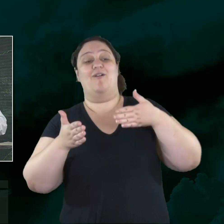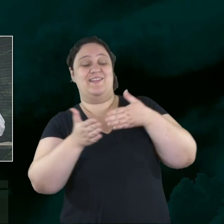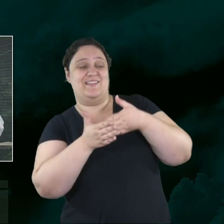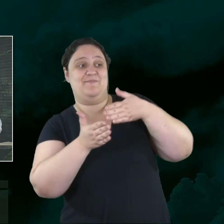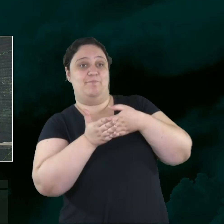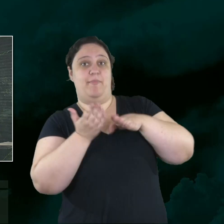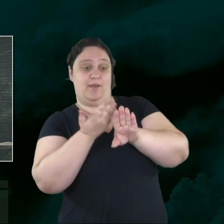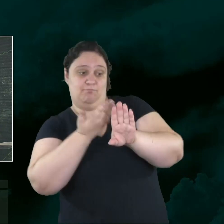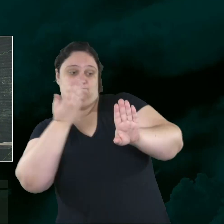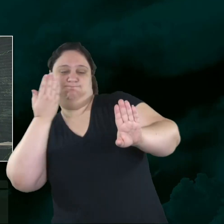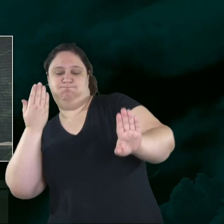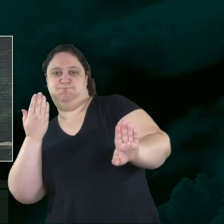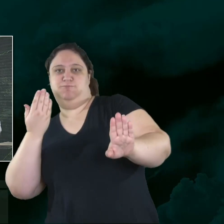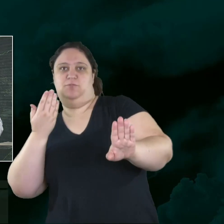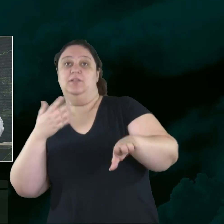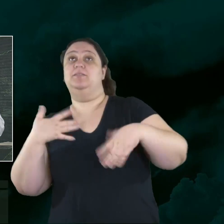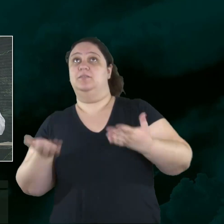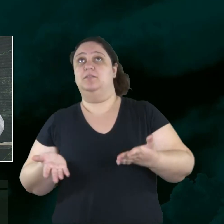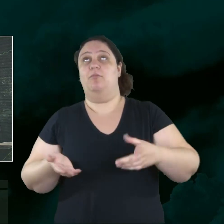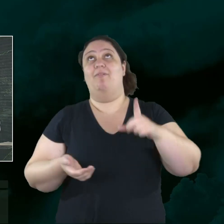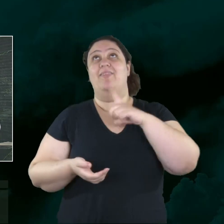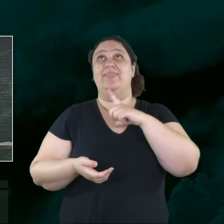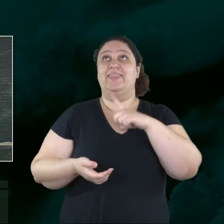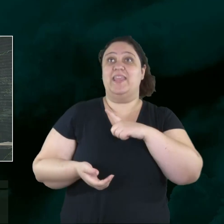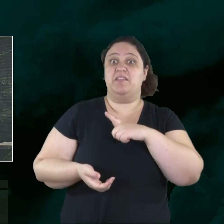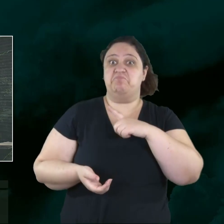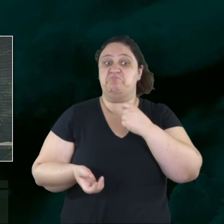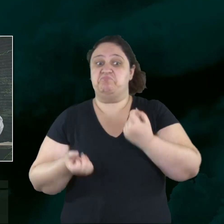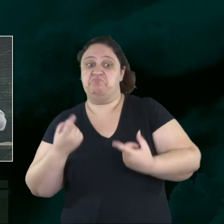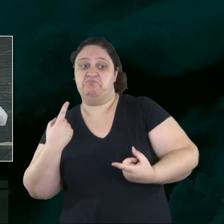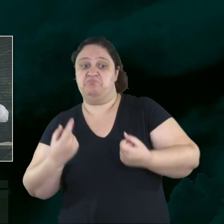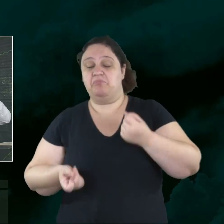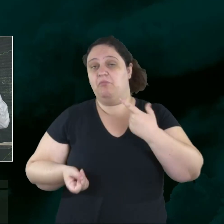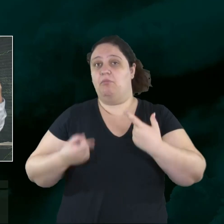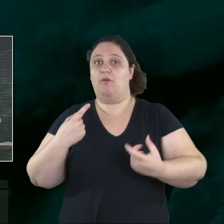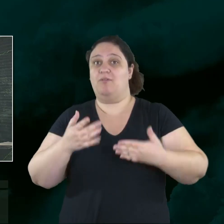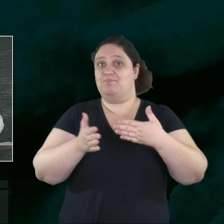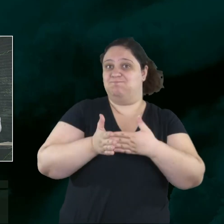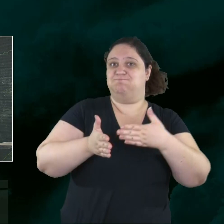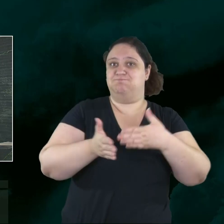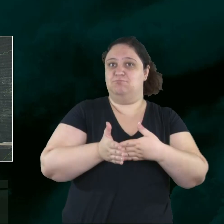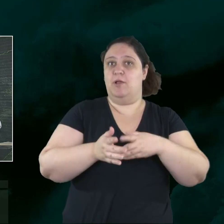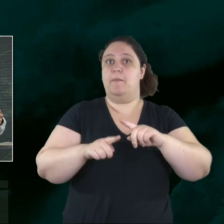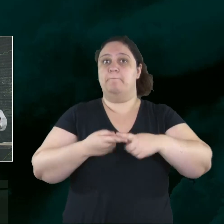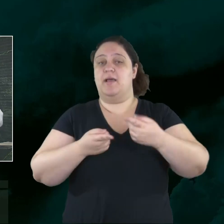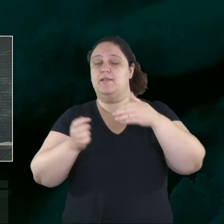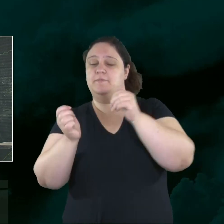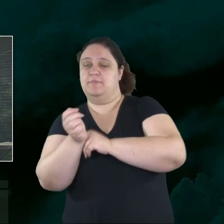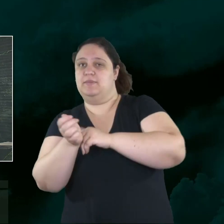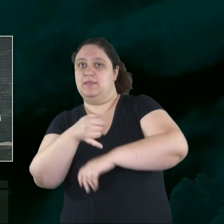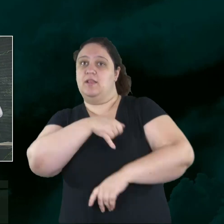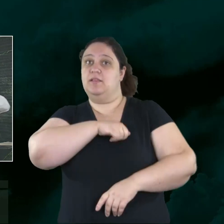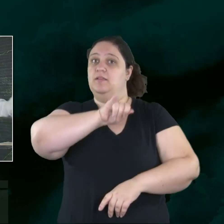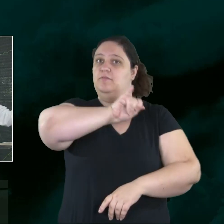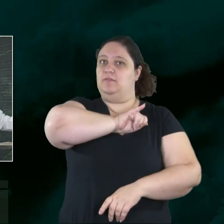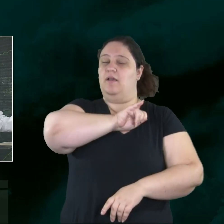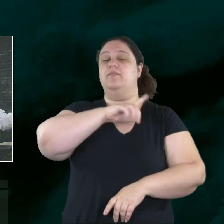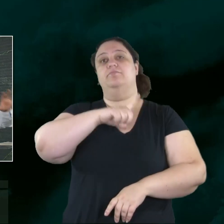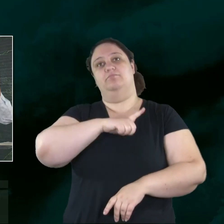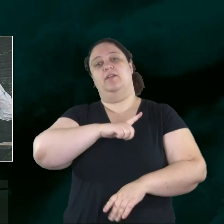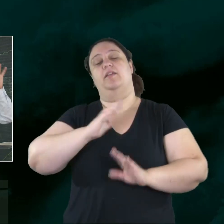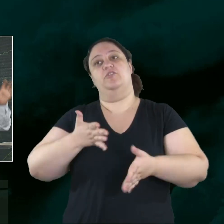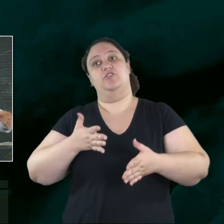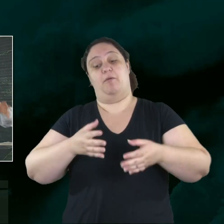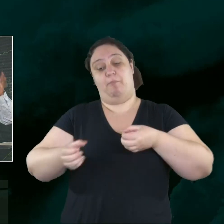alguma coisa que o detém, mas o mistério da iniquidade já está operando para tirar esse impedimento